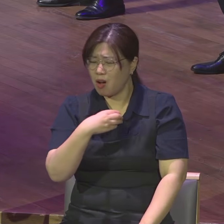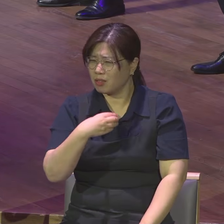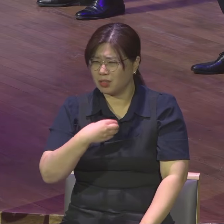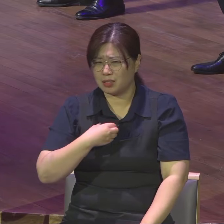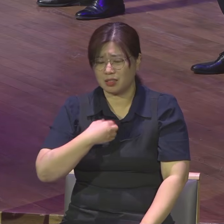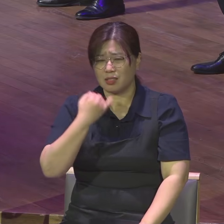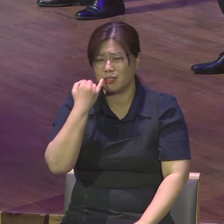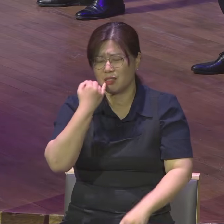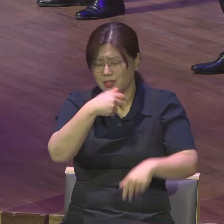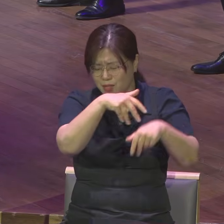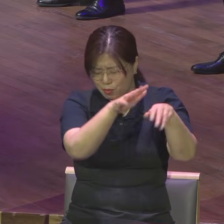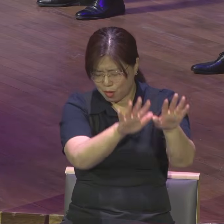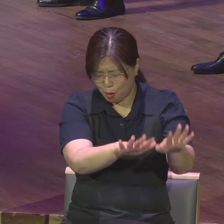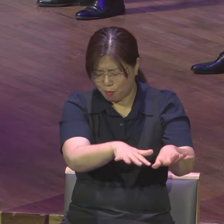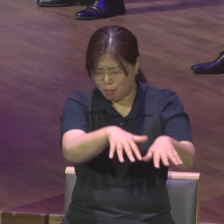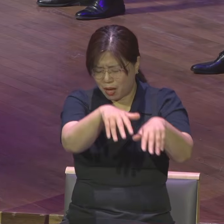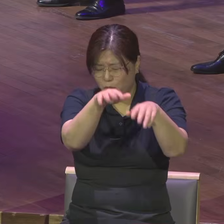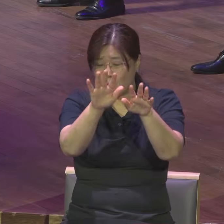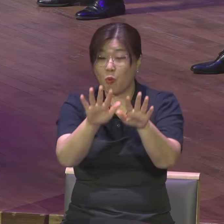저거진